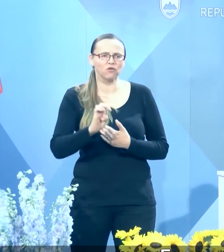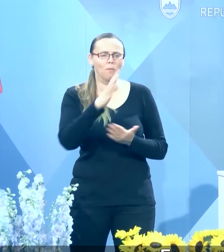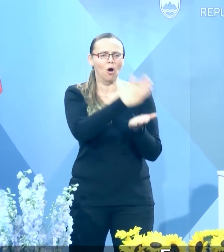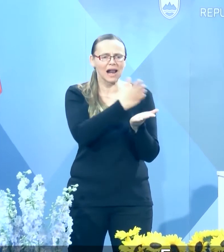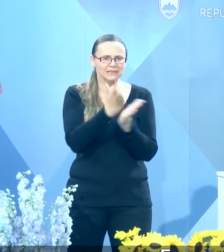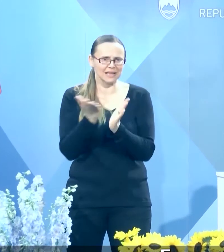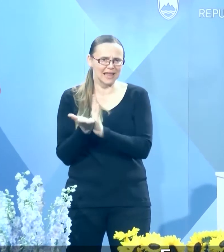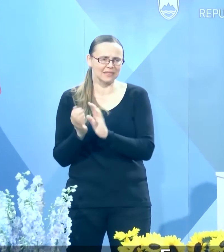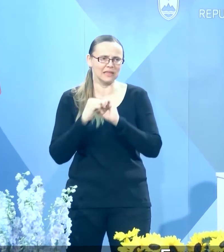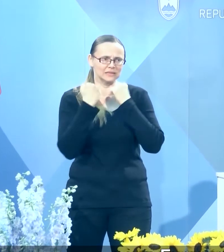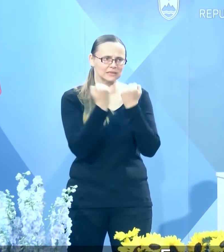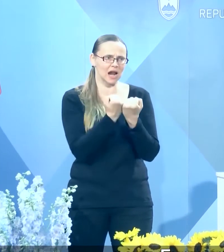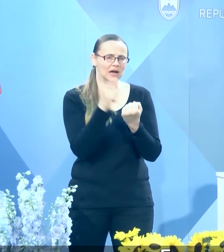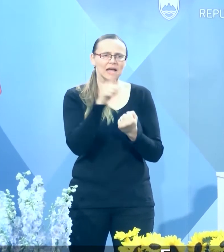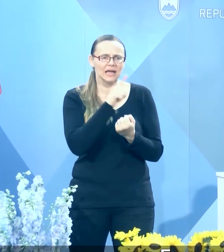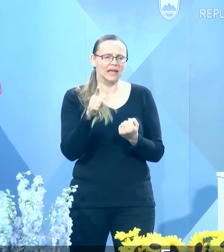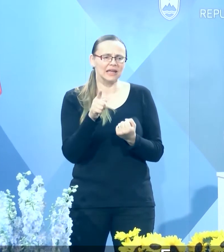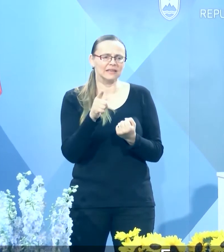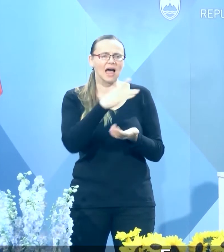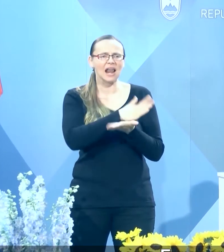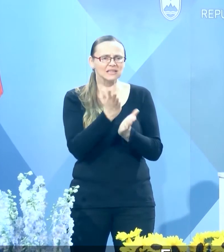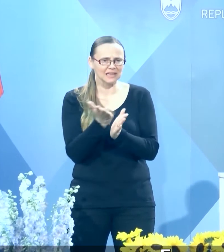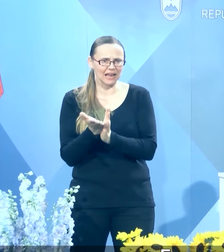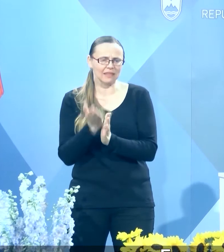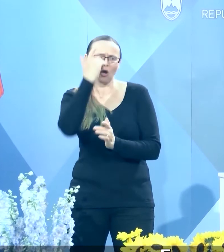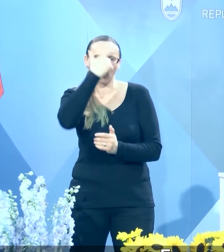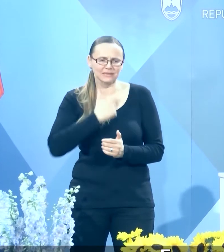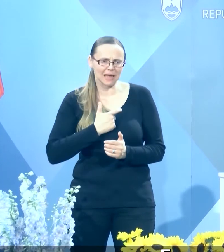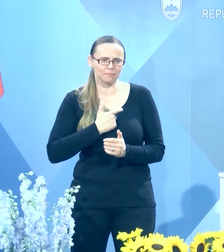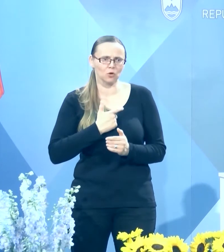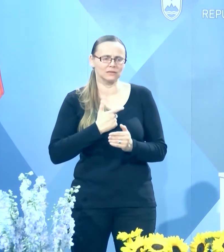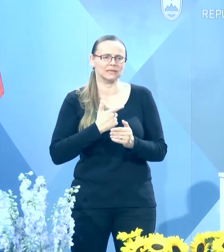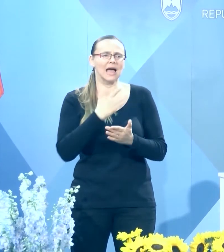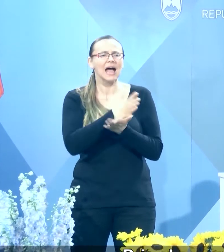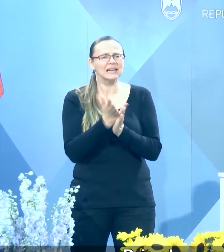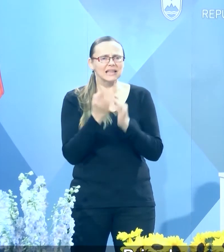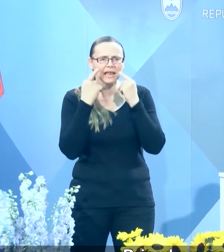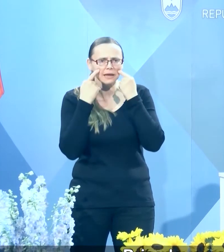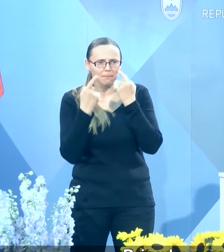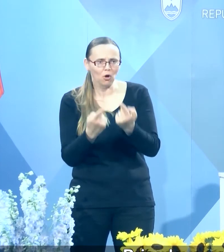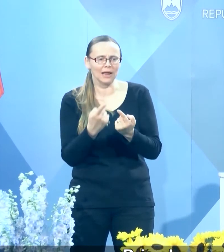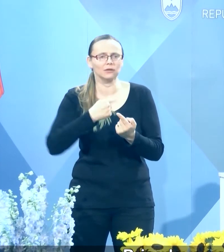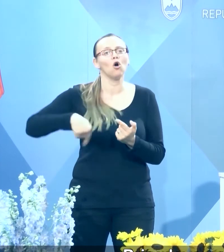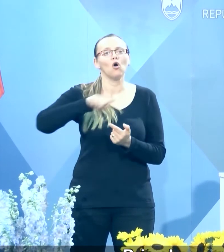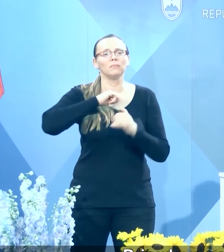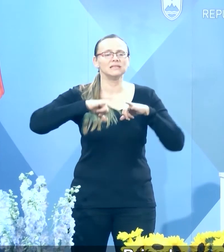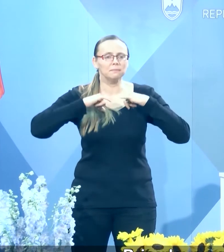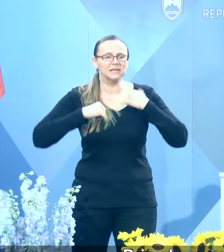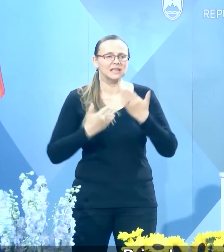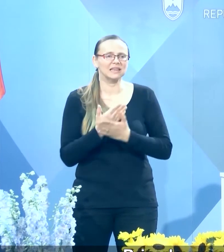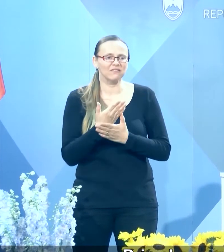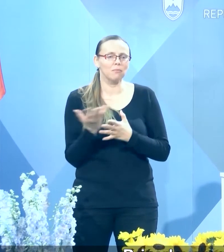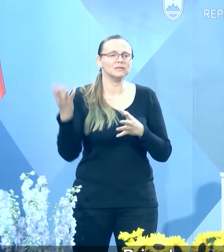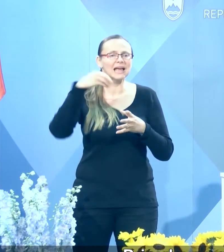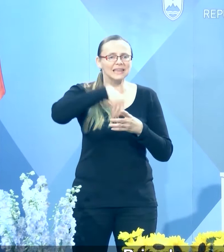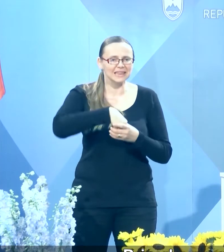razdeljenih strank in razdeljenih osebnosti, razdeljenih pogledov. Mi si prizadevamo za